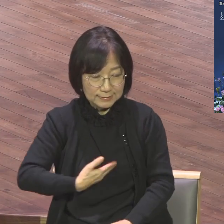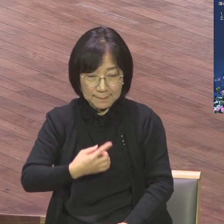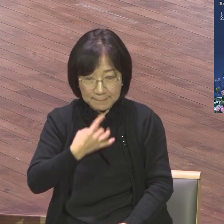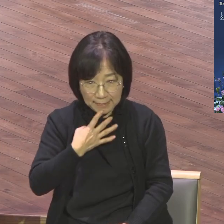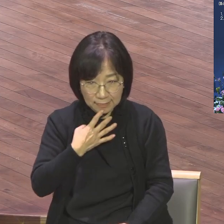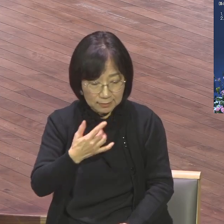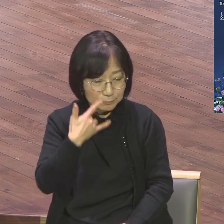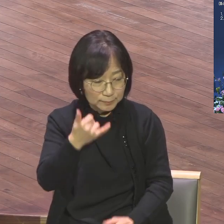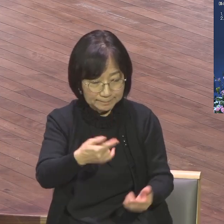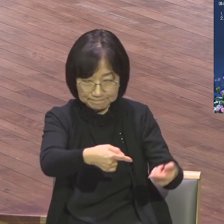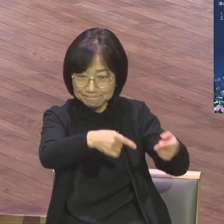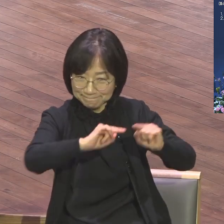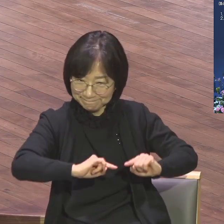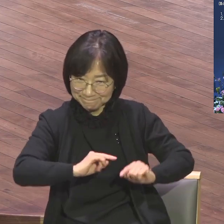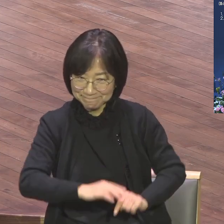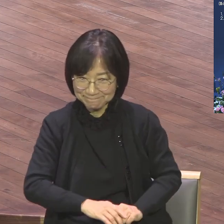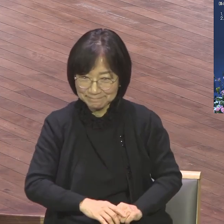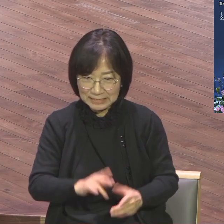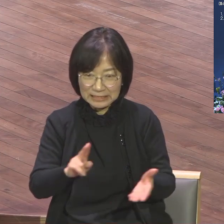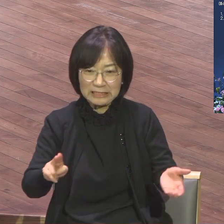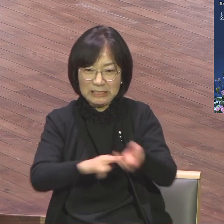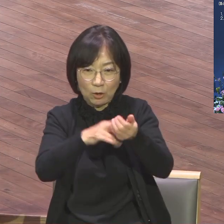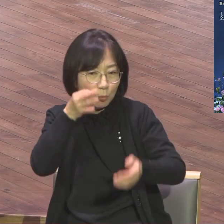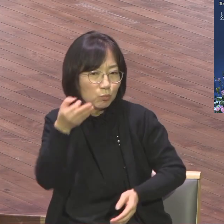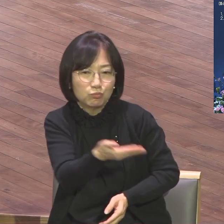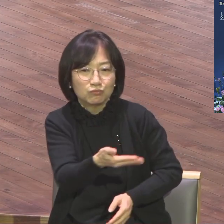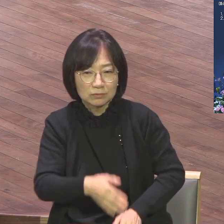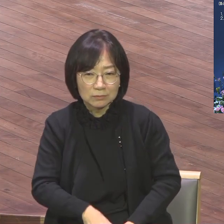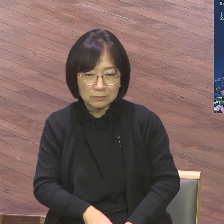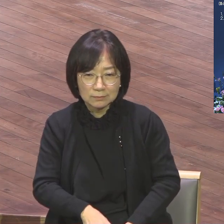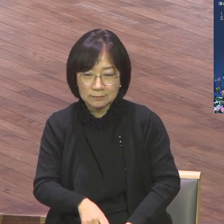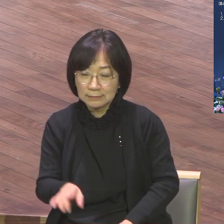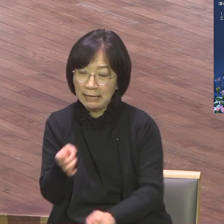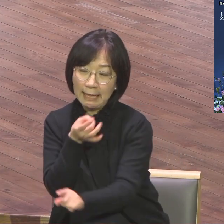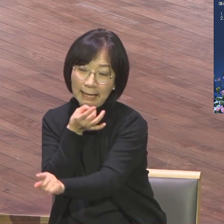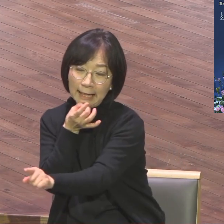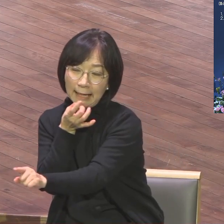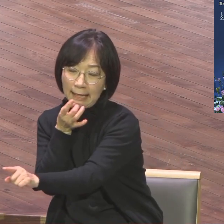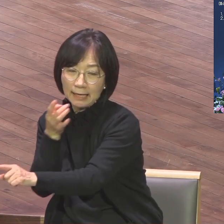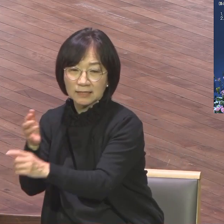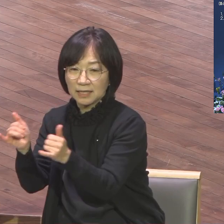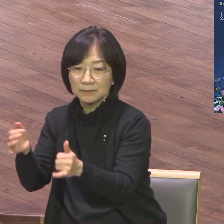비웃는 사람들은 예수님을 안 보여줘요. 비웃는 인간은 계속 비웃을 거니까.